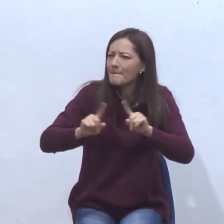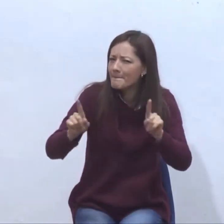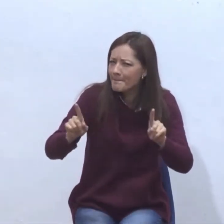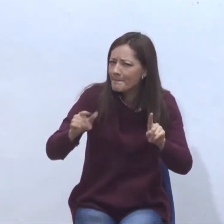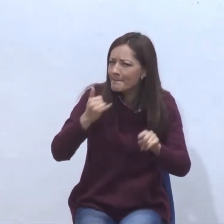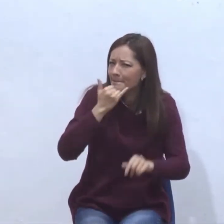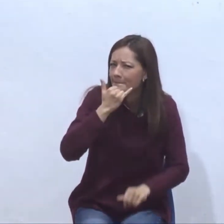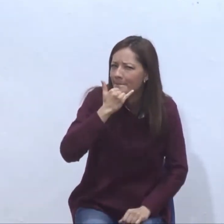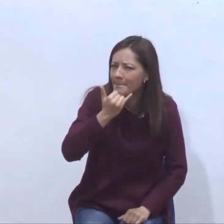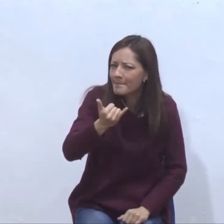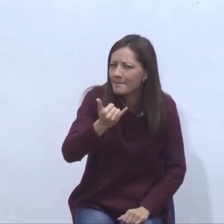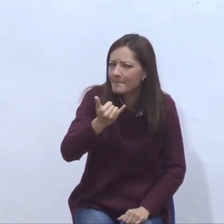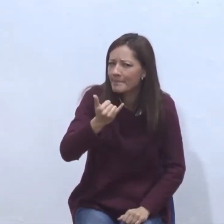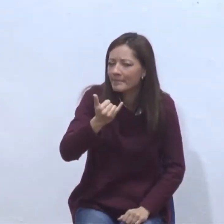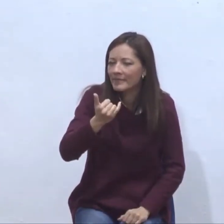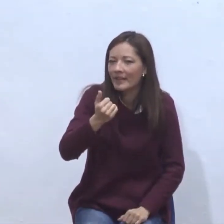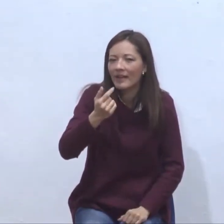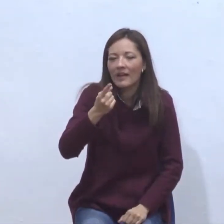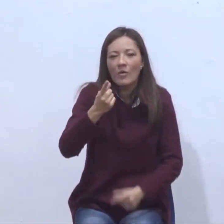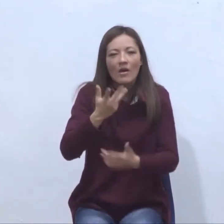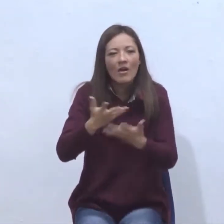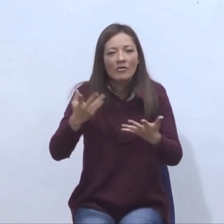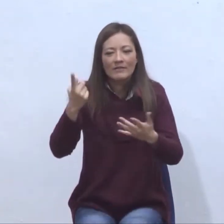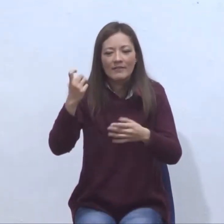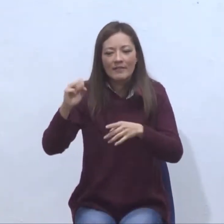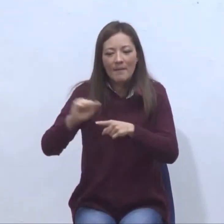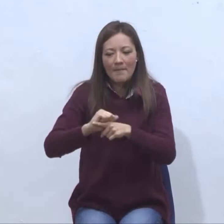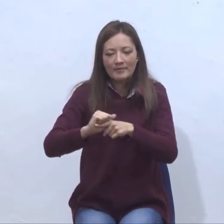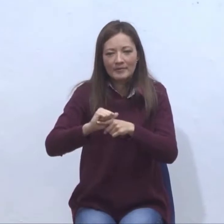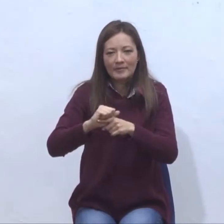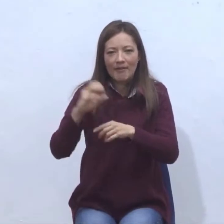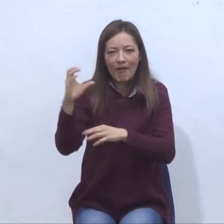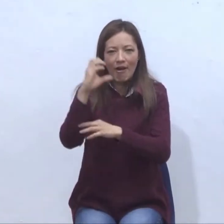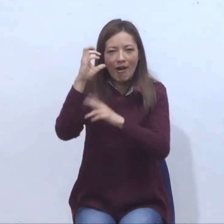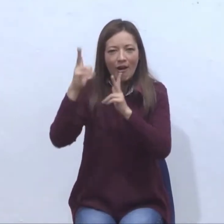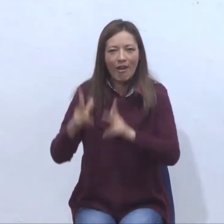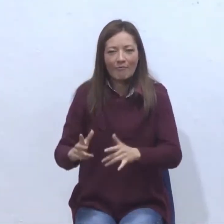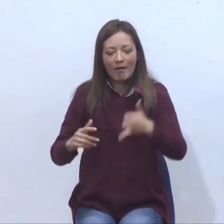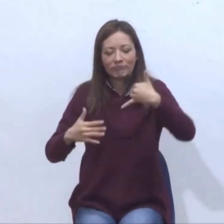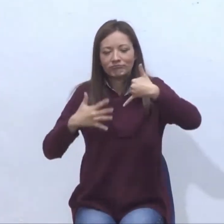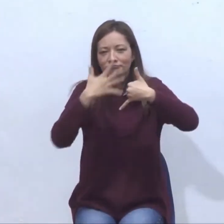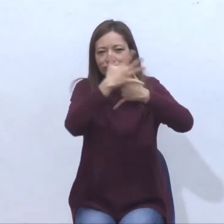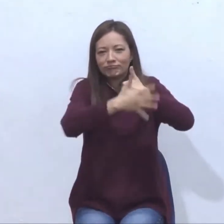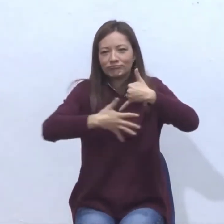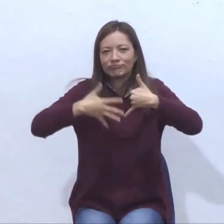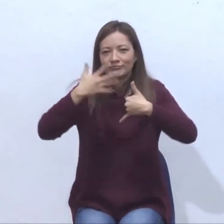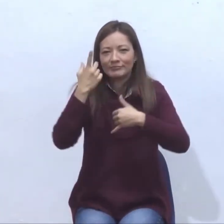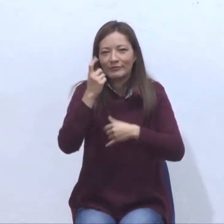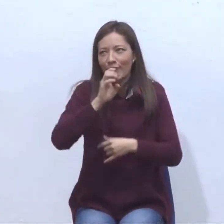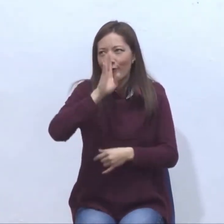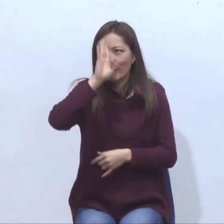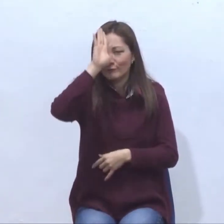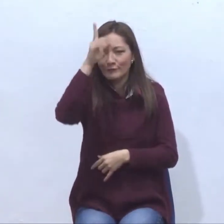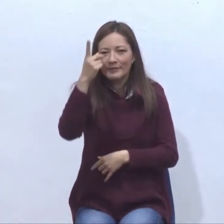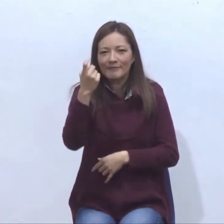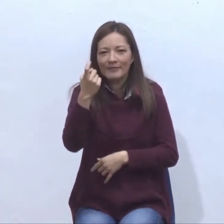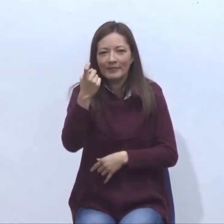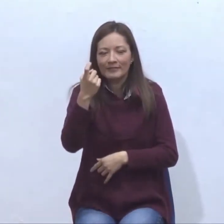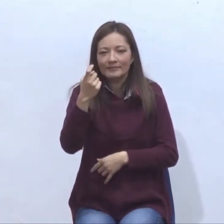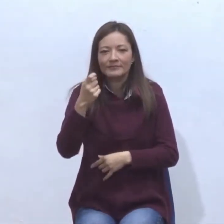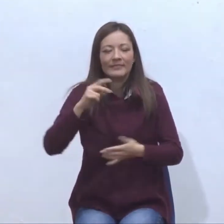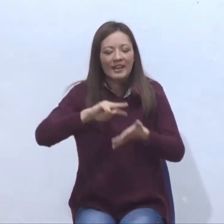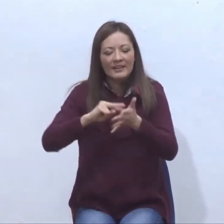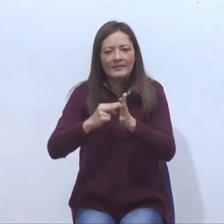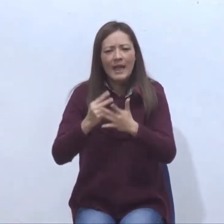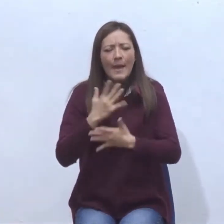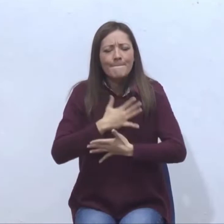relatos que nosotros no practicamos, pues tal vez como colombianos o como latinos. Y es que es un honor, es un placer,